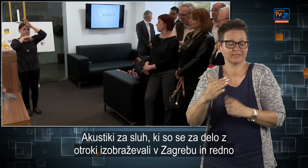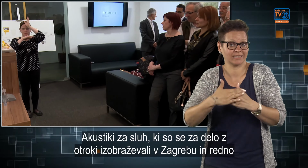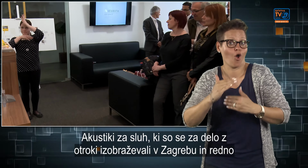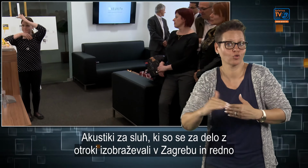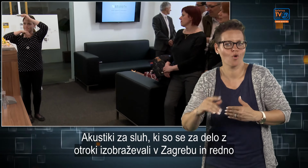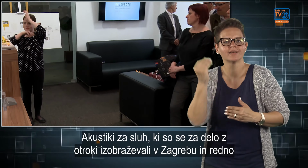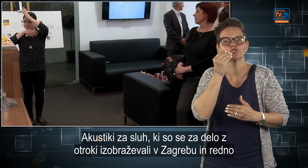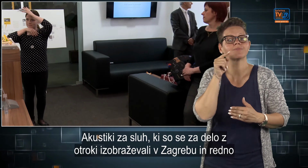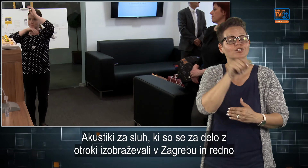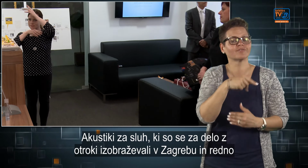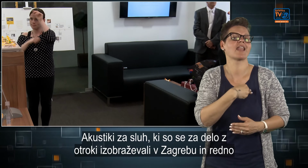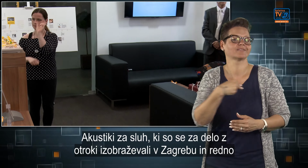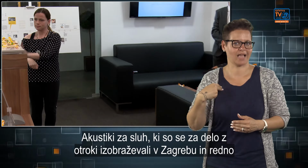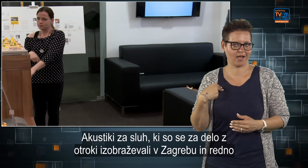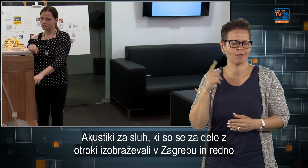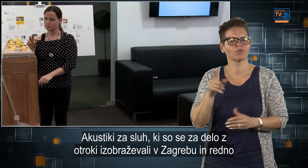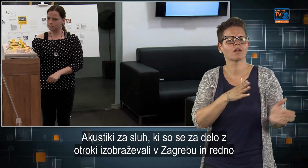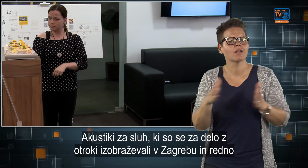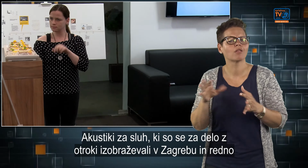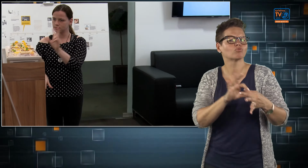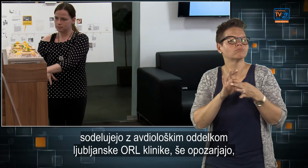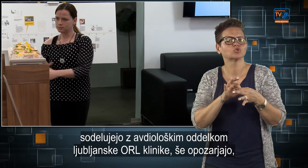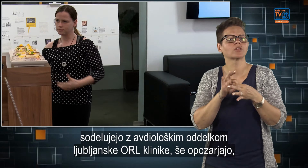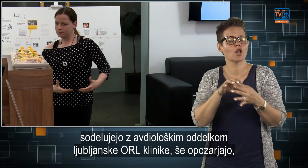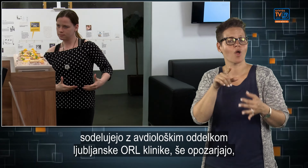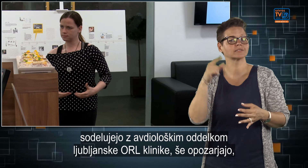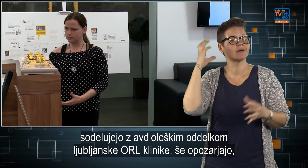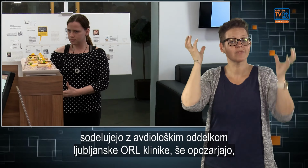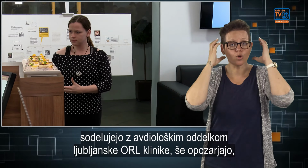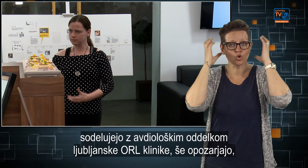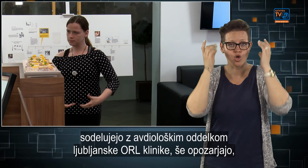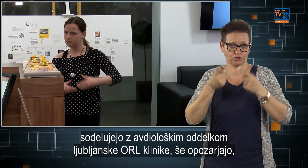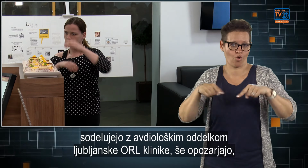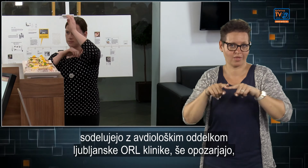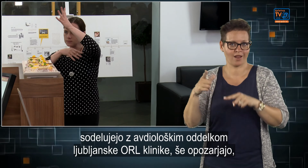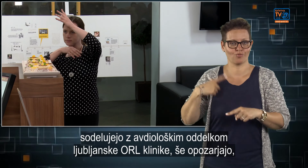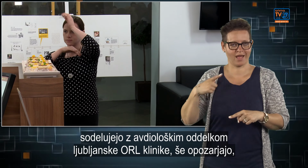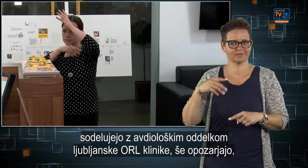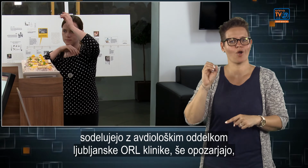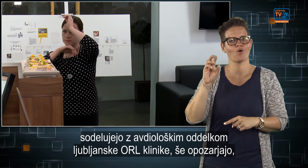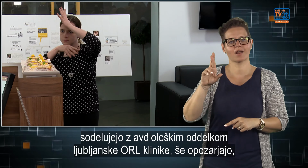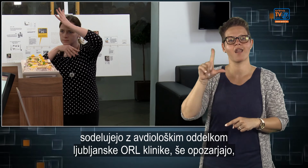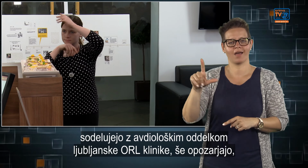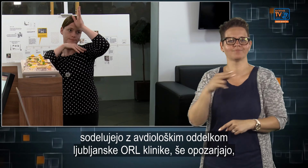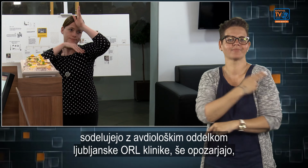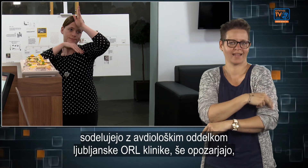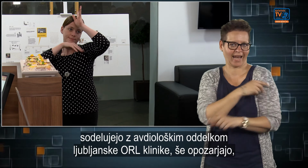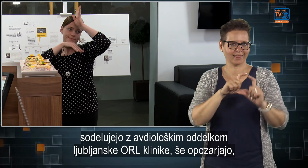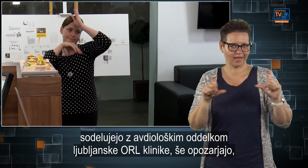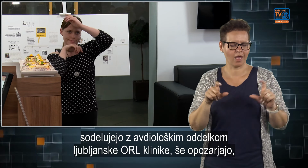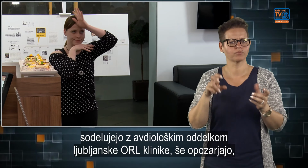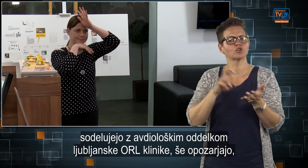otroki izobraževali v Zagrebu in redno sodelujejo z avdiološkim oddelkom ljubljanske ORL klinike,